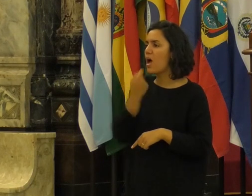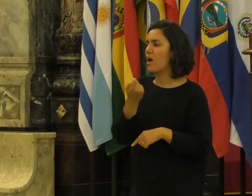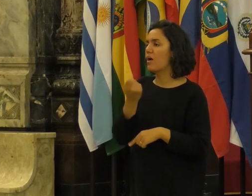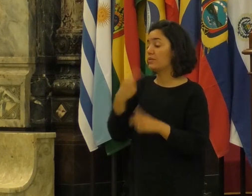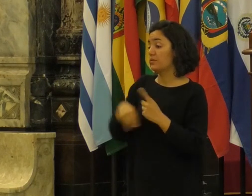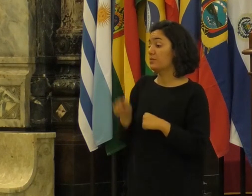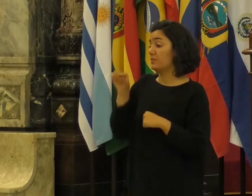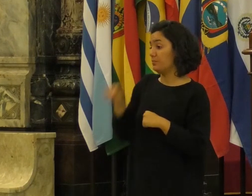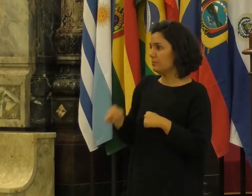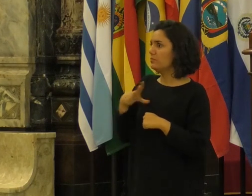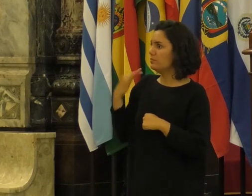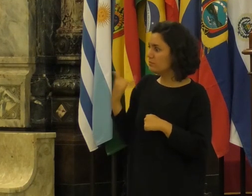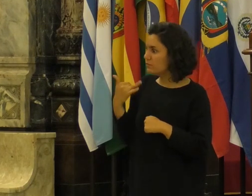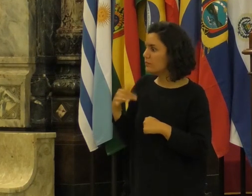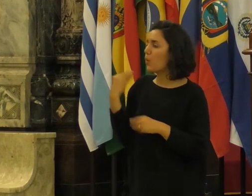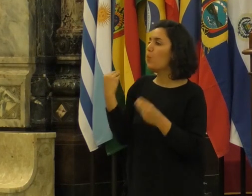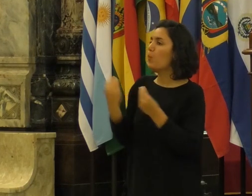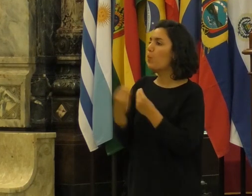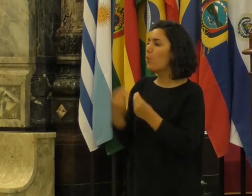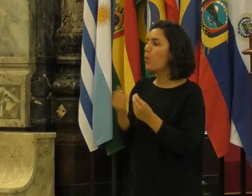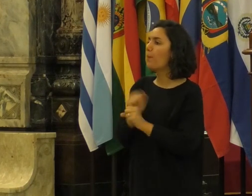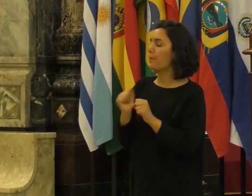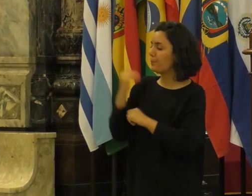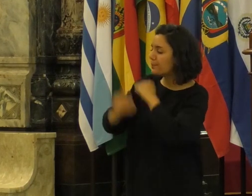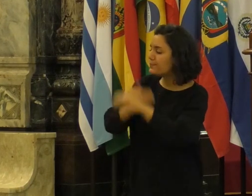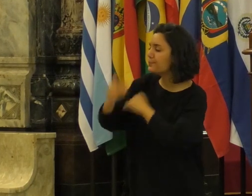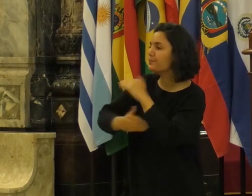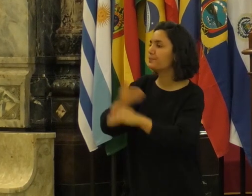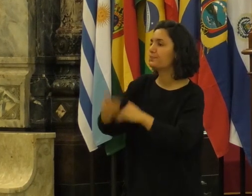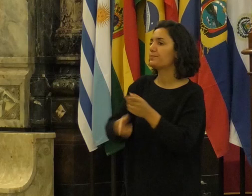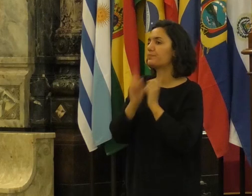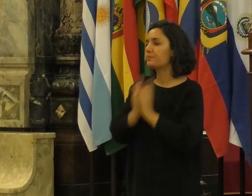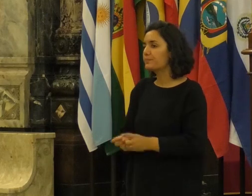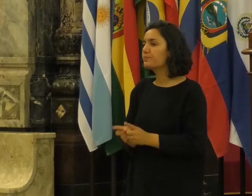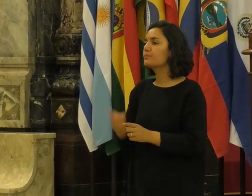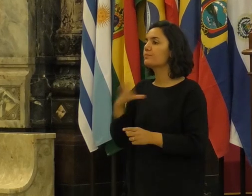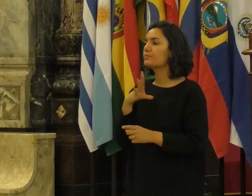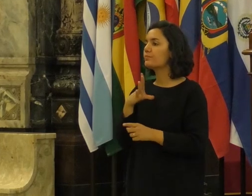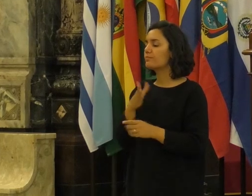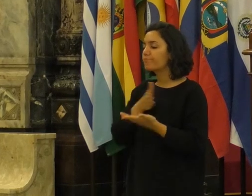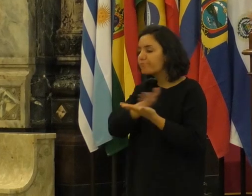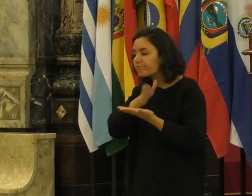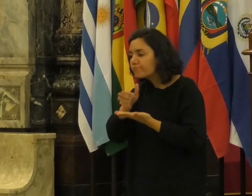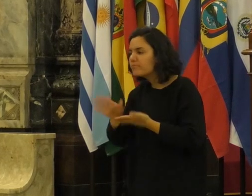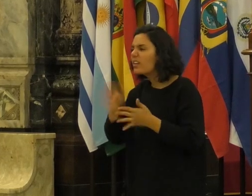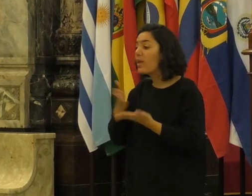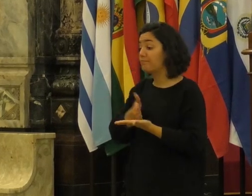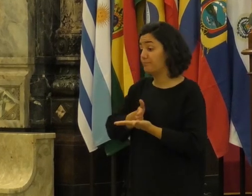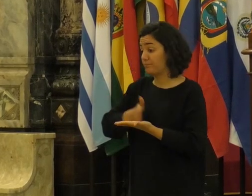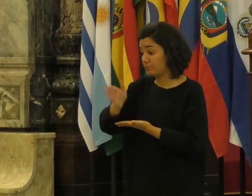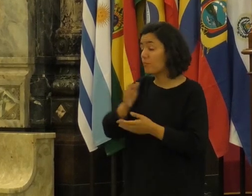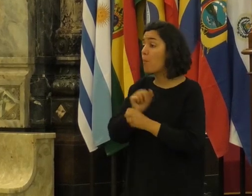ahí tenemos mucho que avanzar y sencillamente lo tenemos que encaminar en una dirección que nos